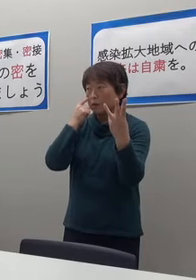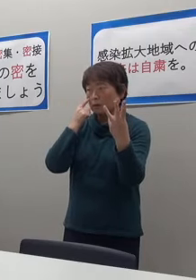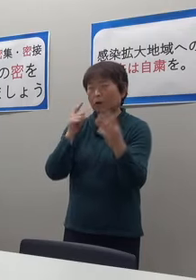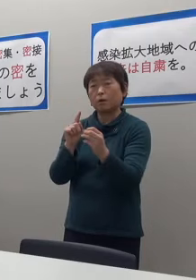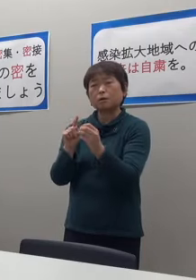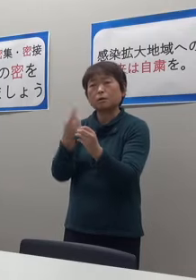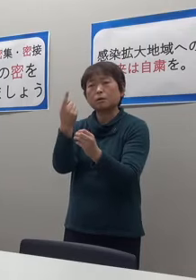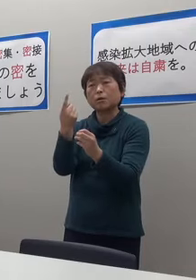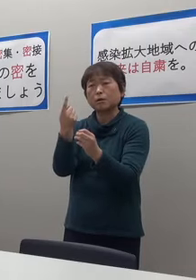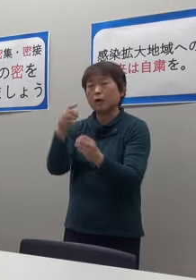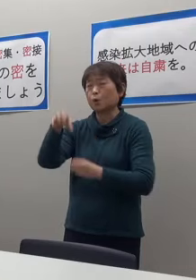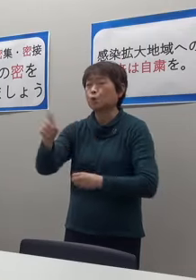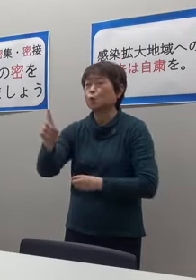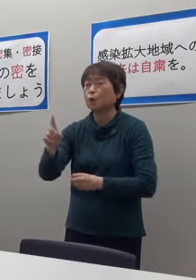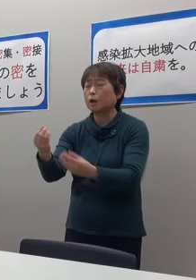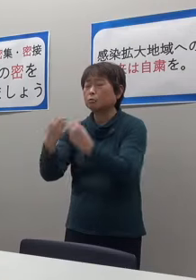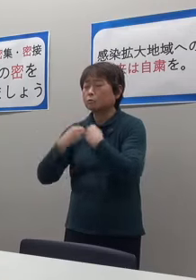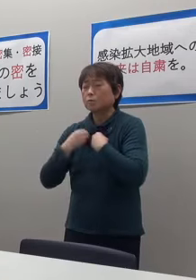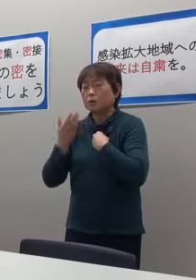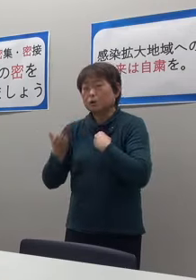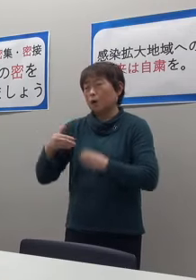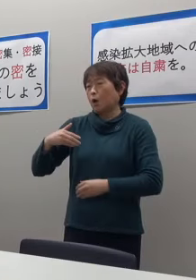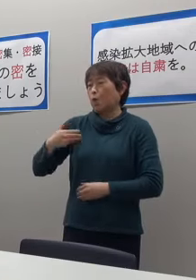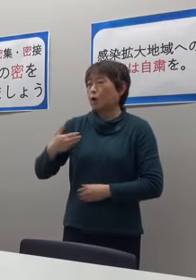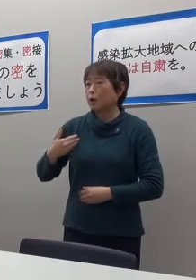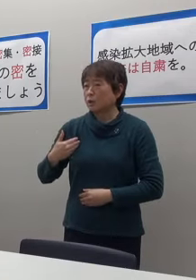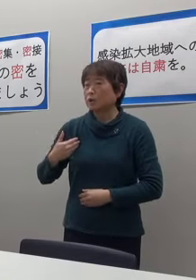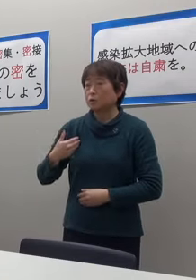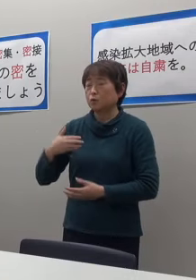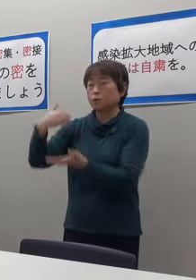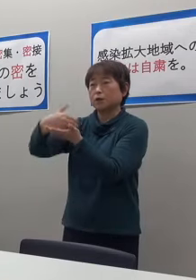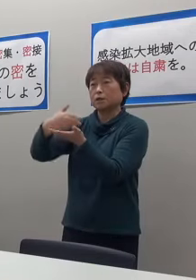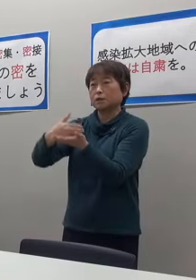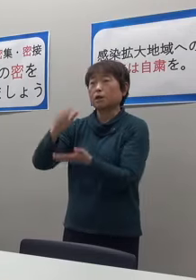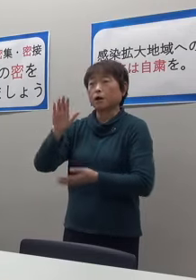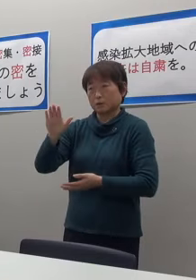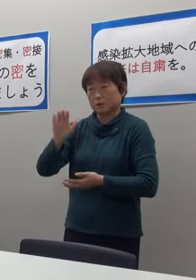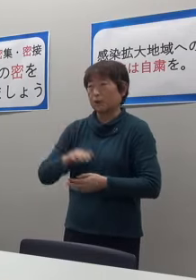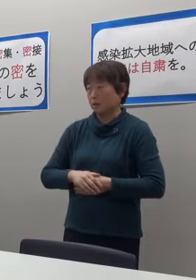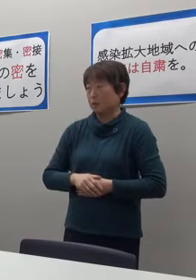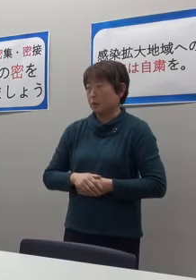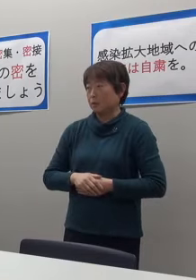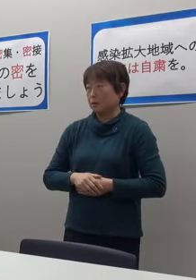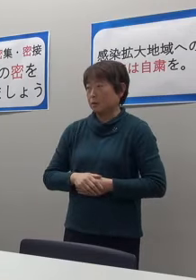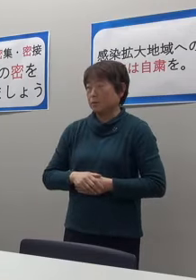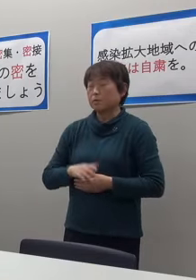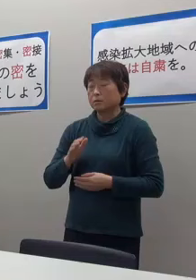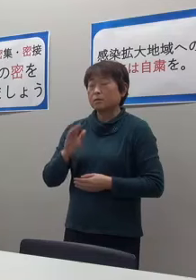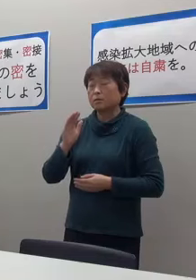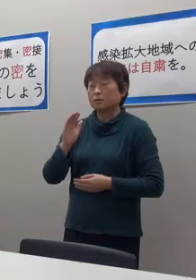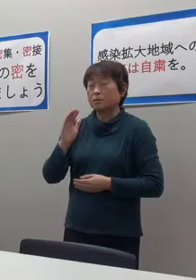を見せている中で、改めて、学校はですね、その対象を関係しそうなところだけに休校を